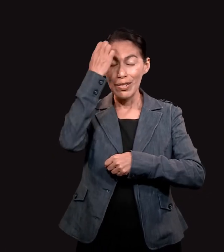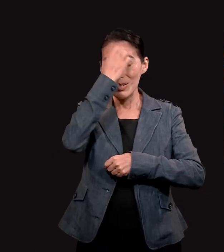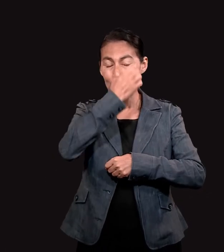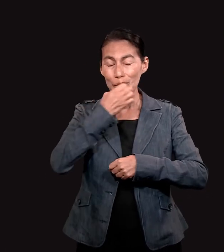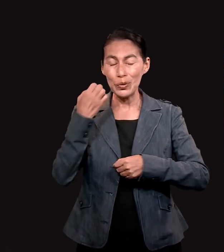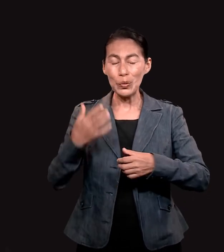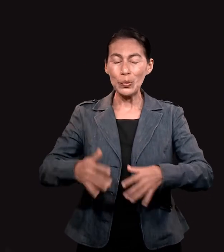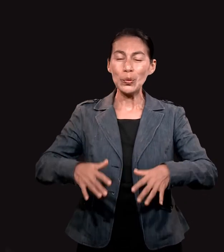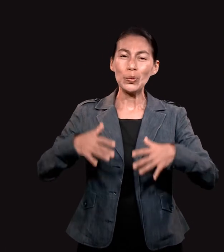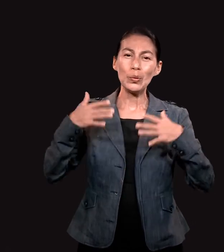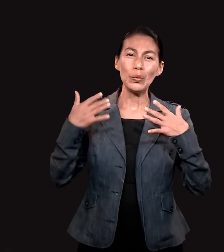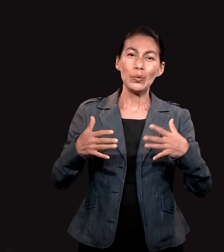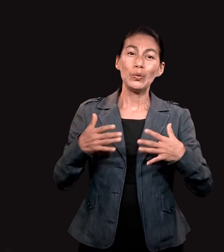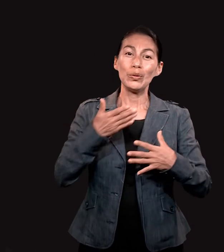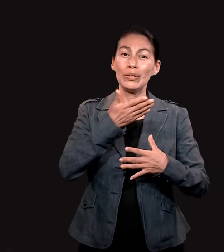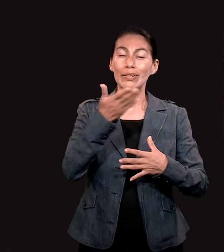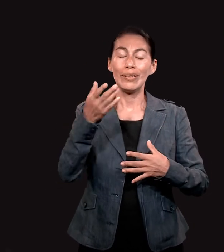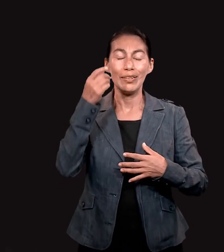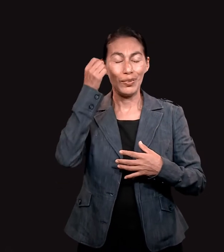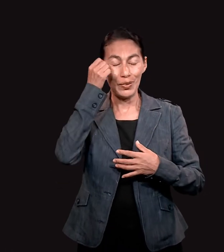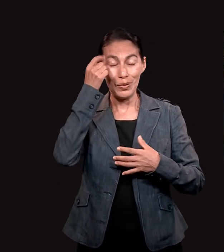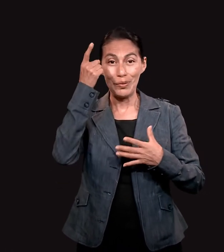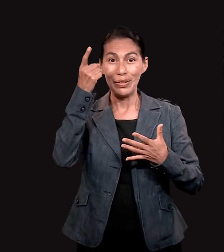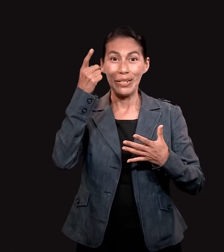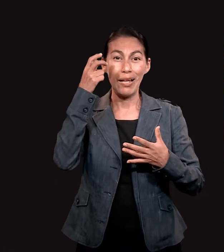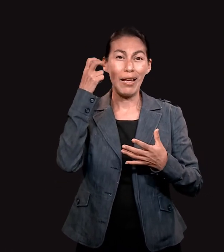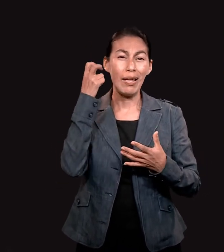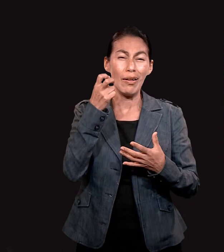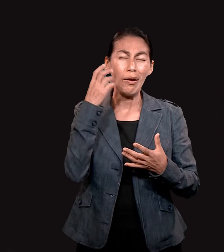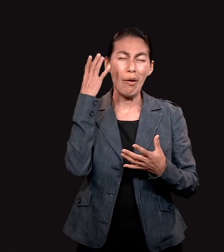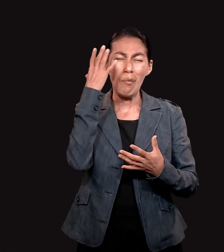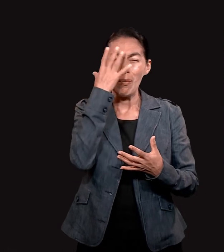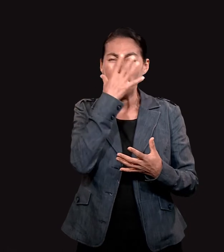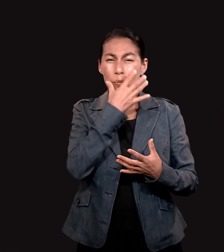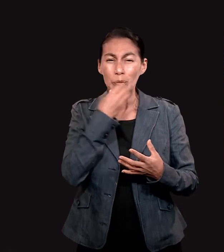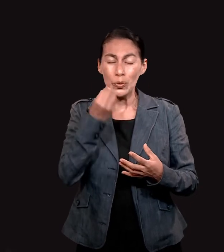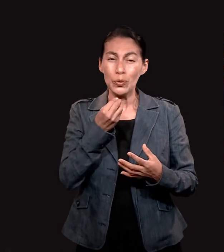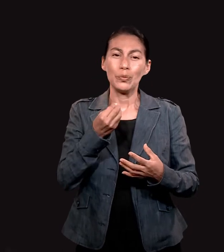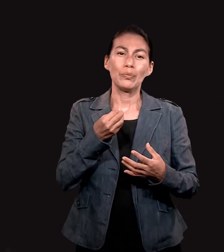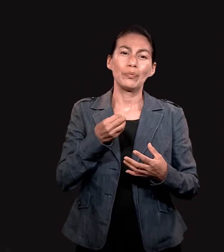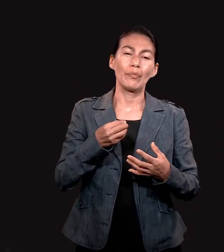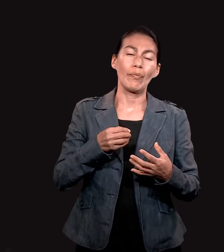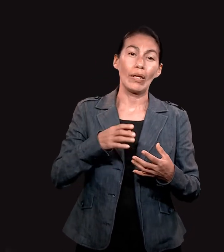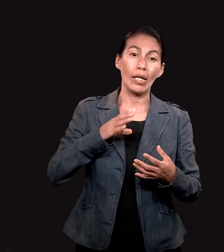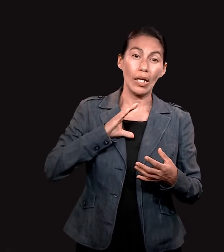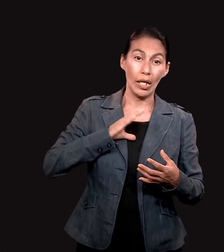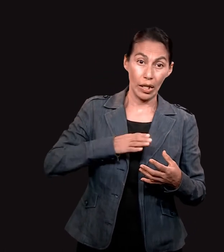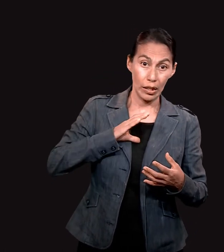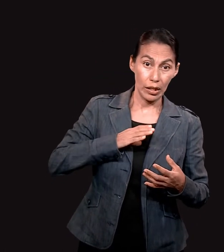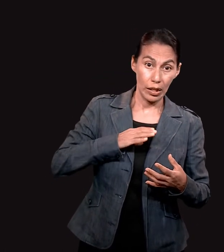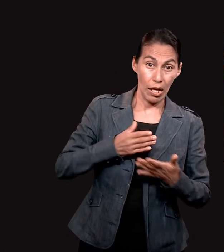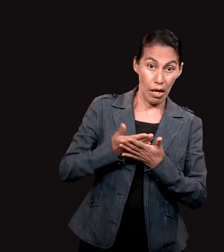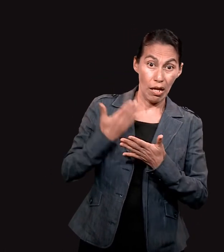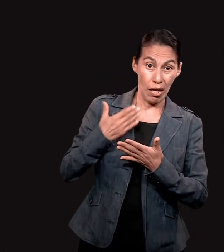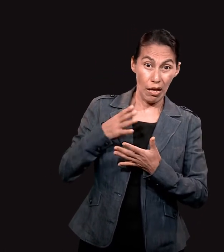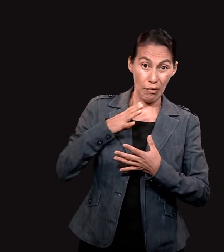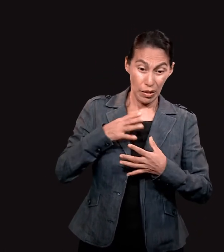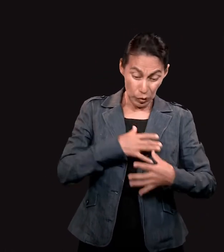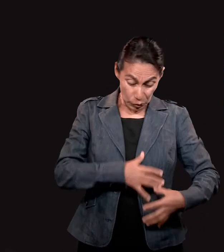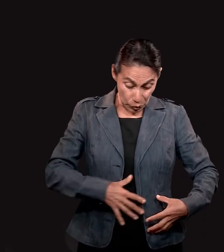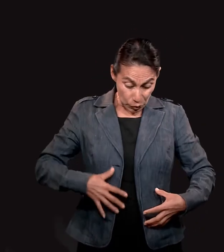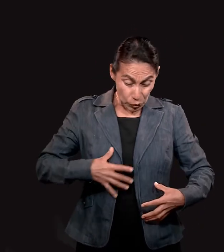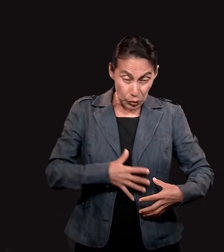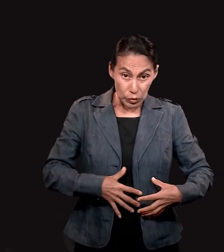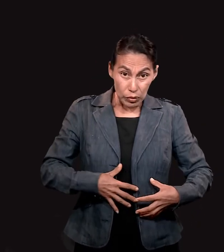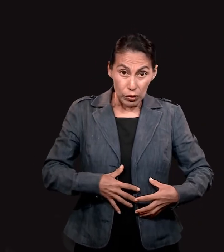no lo puede imaginar, algo maravilloso está ocurriendo o ha ocurrido en él.